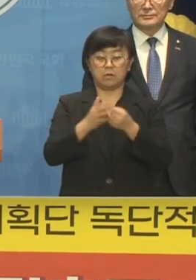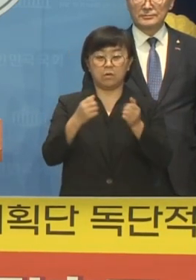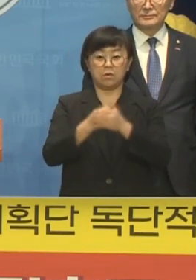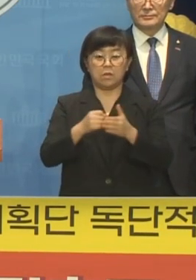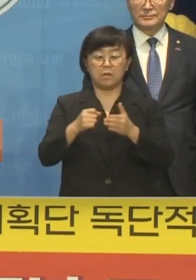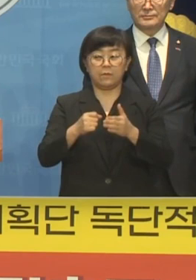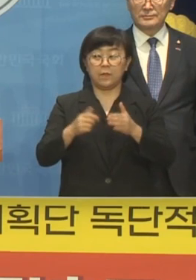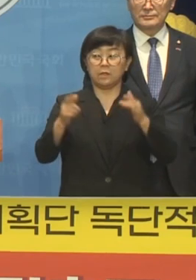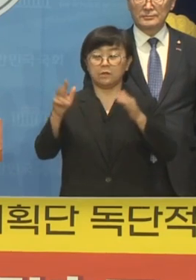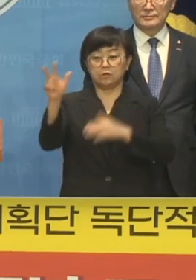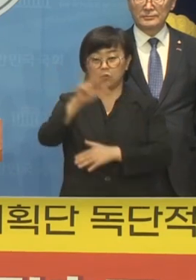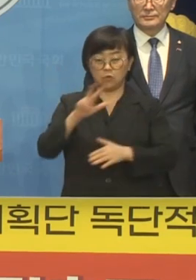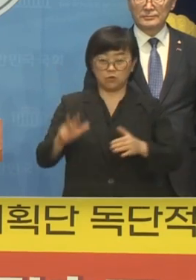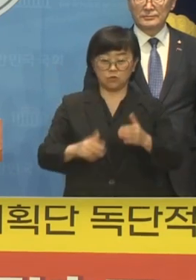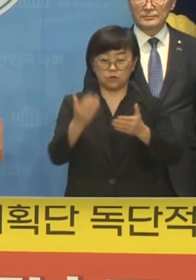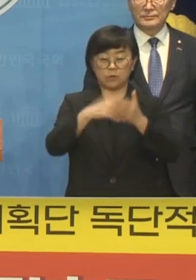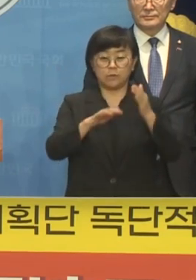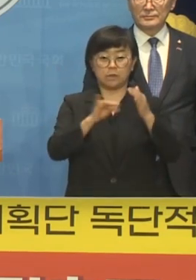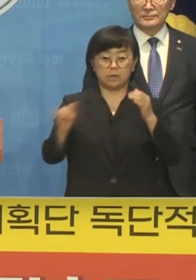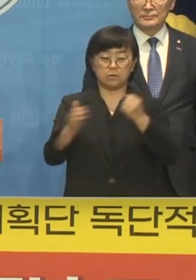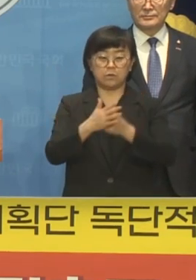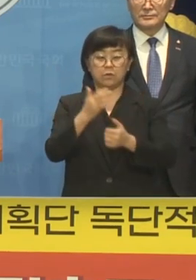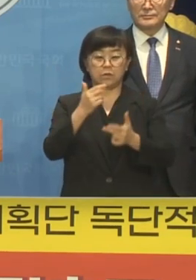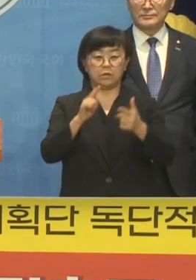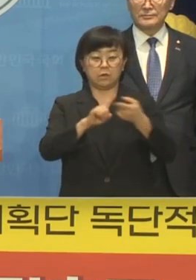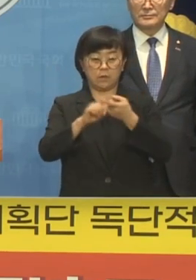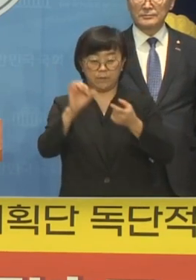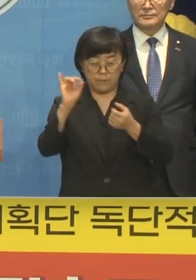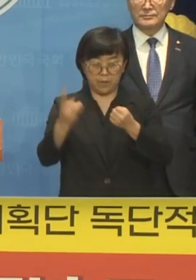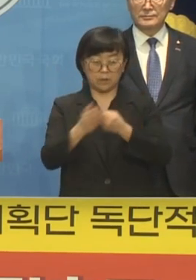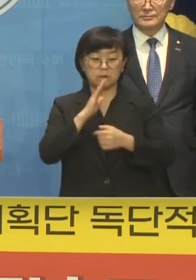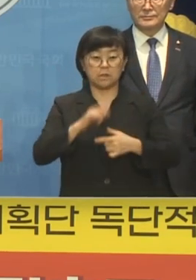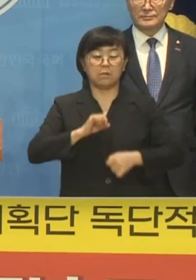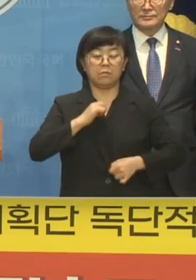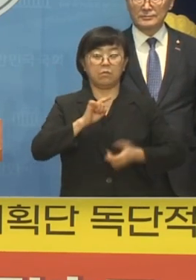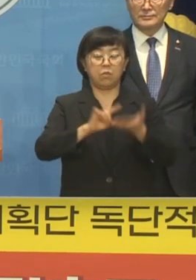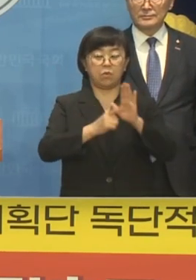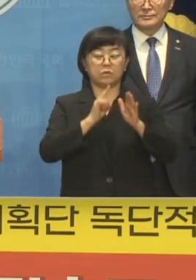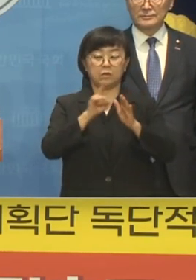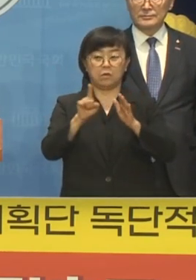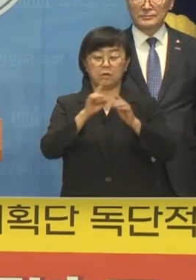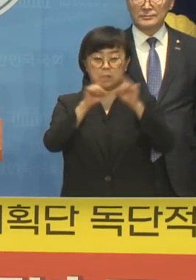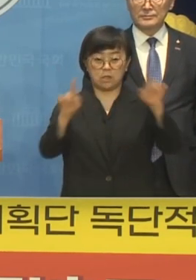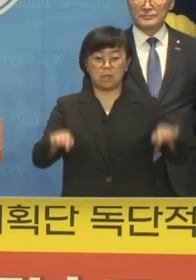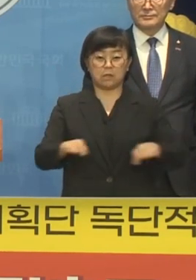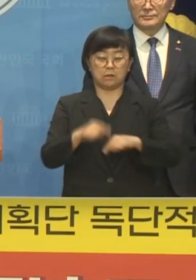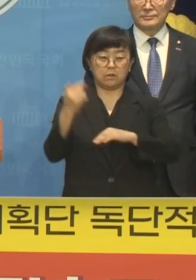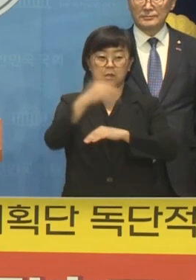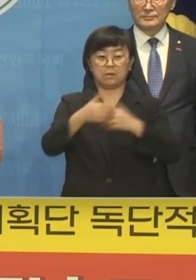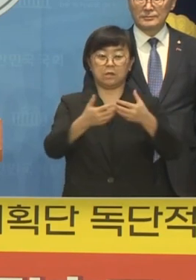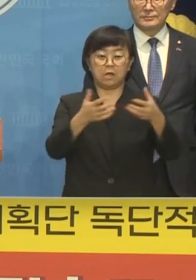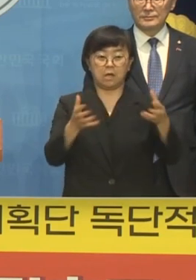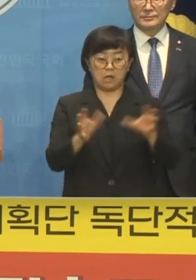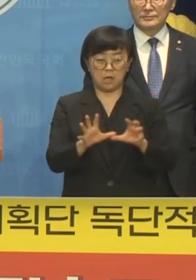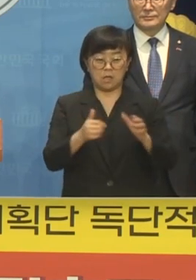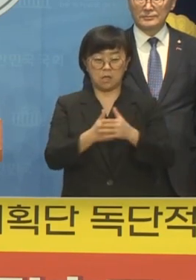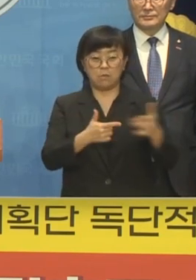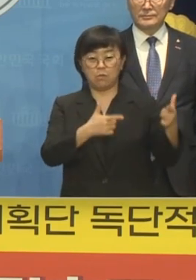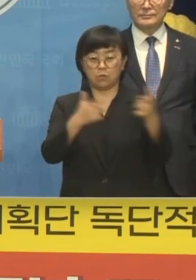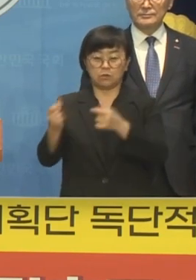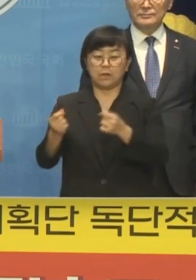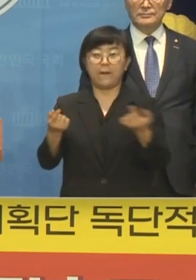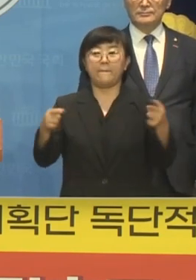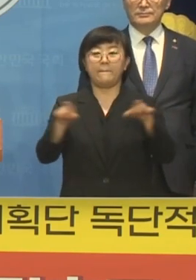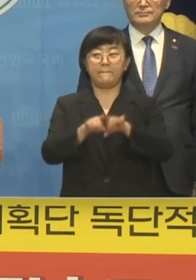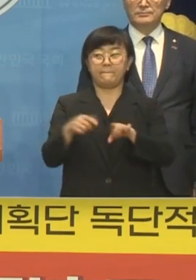여순항쟁 전국유족총연합회와 그리고 여순사건 진상보고서 작성 기획단 대책 범국민연대가 함께